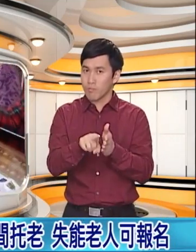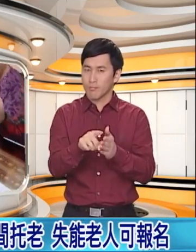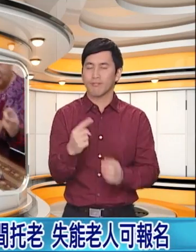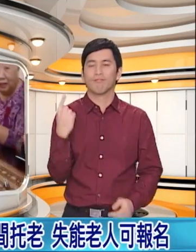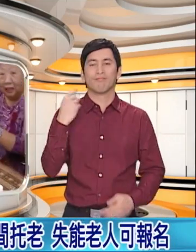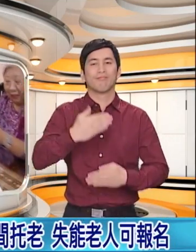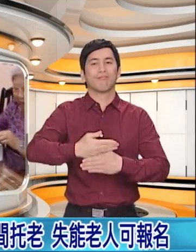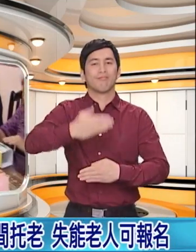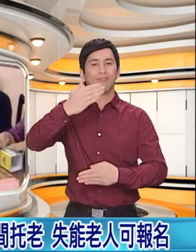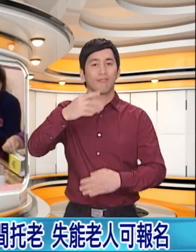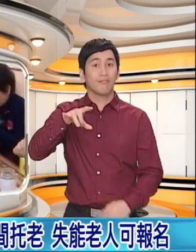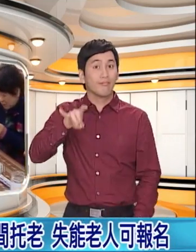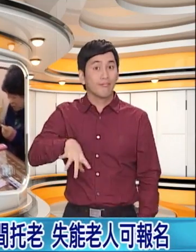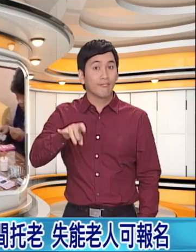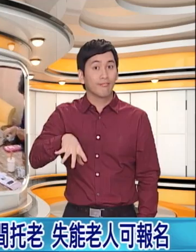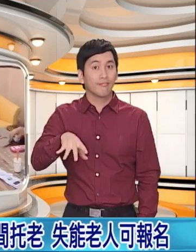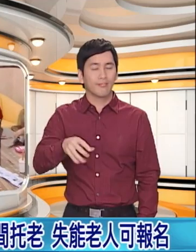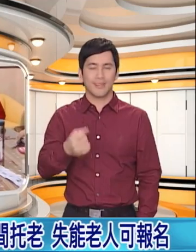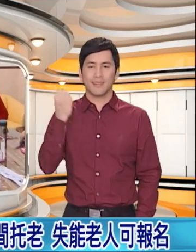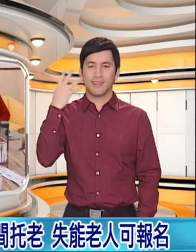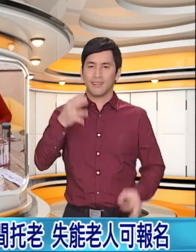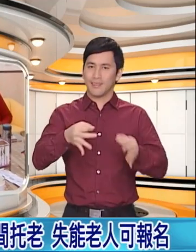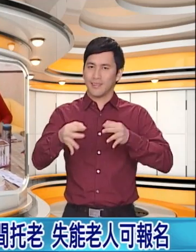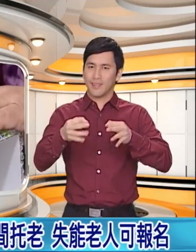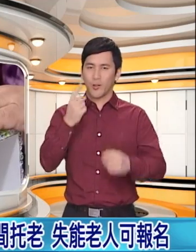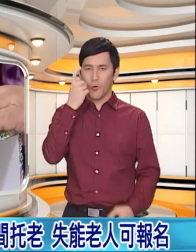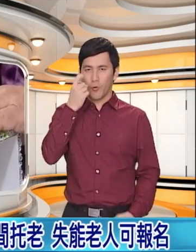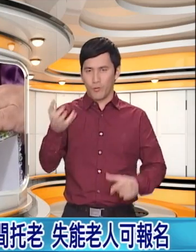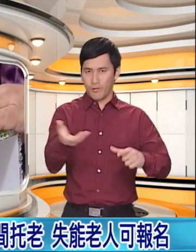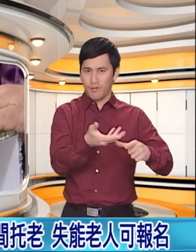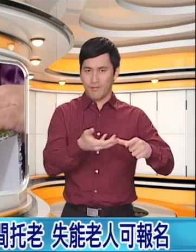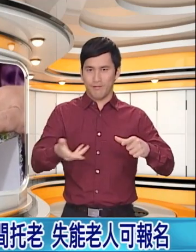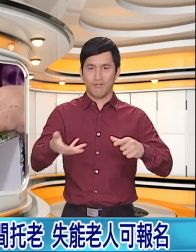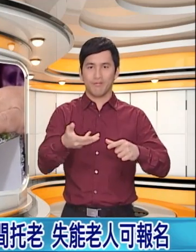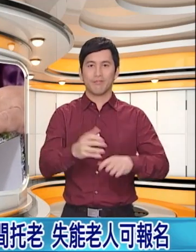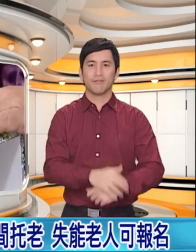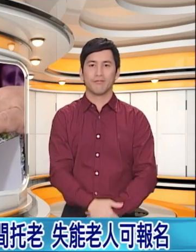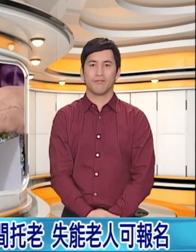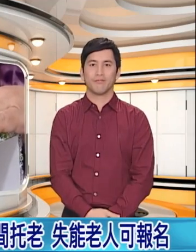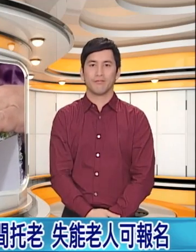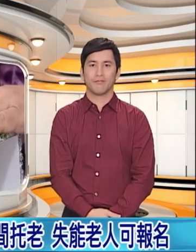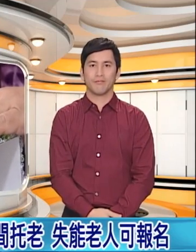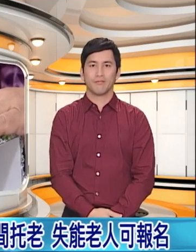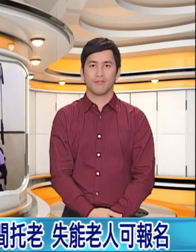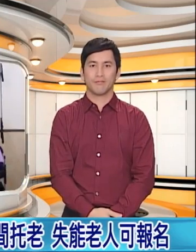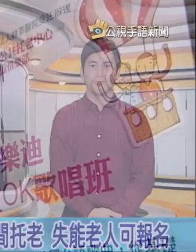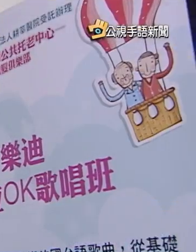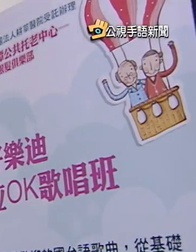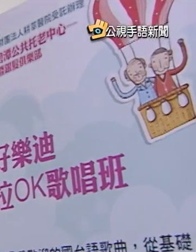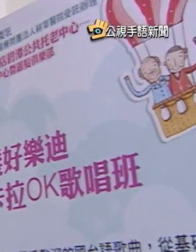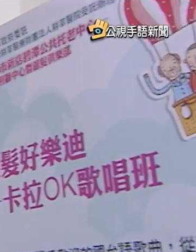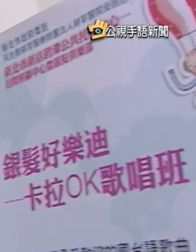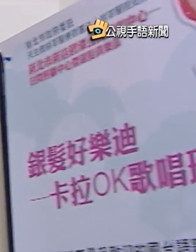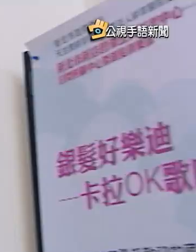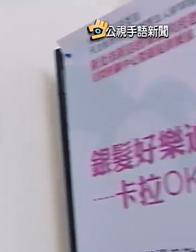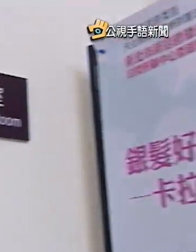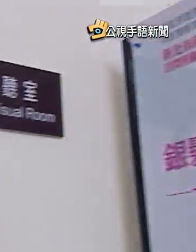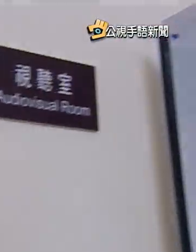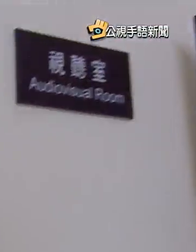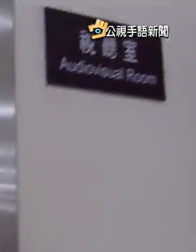日间托老中心昨天在新店碧潭正式揭牌。 跟着音乐扭扭